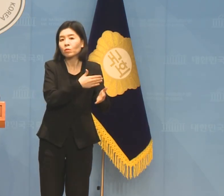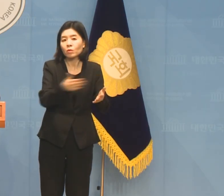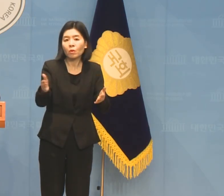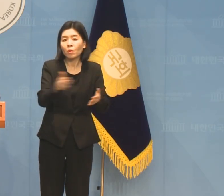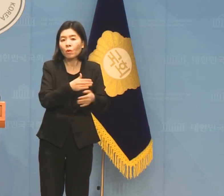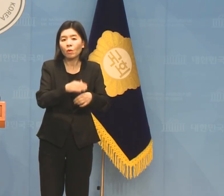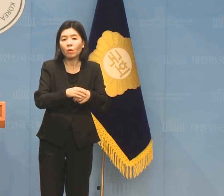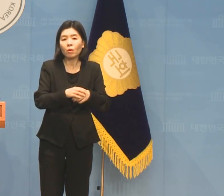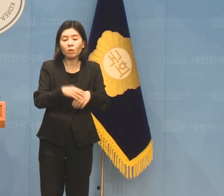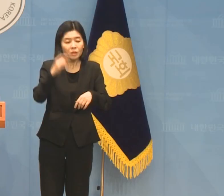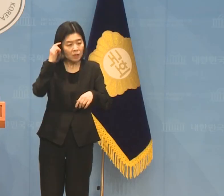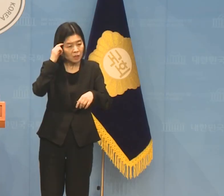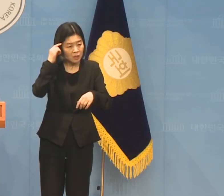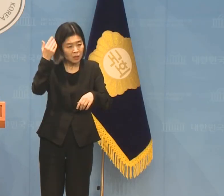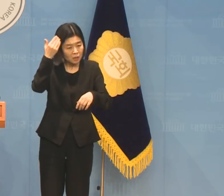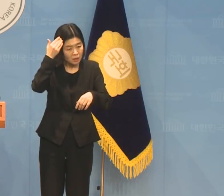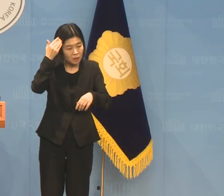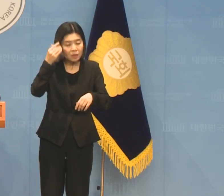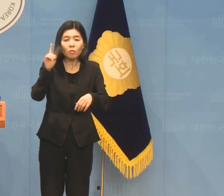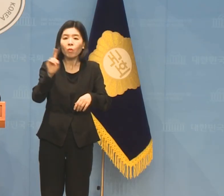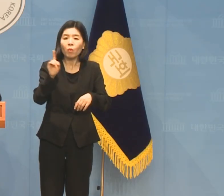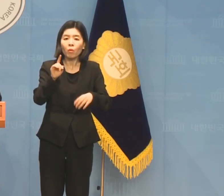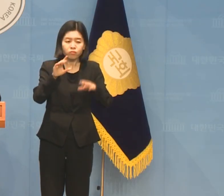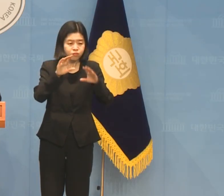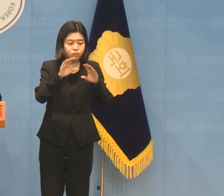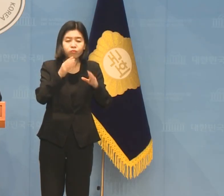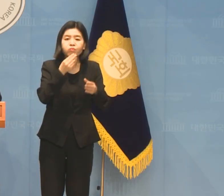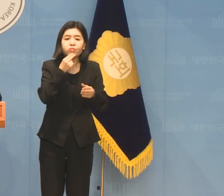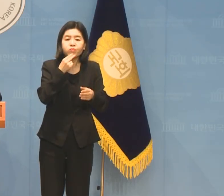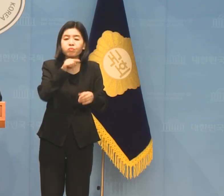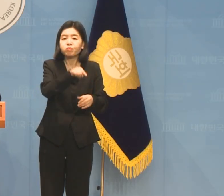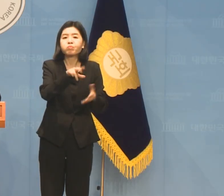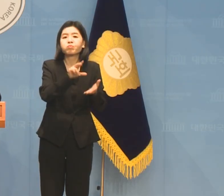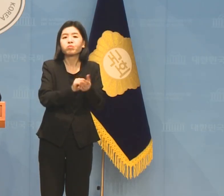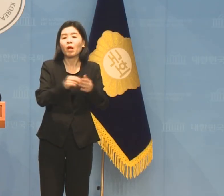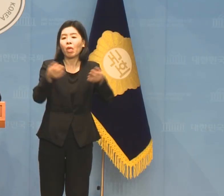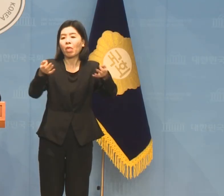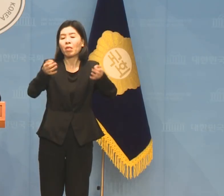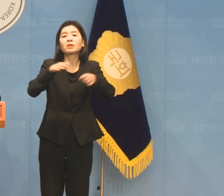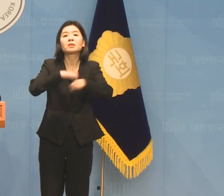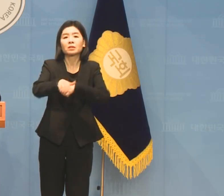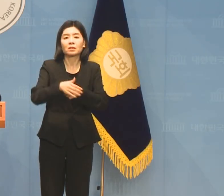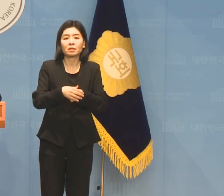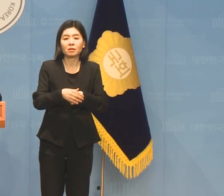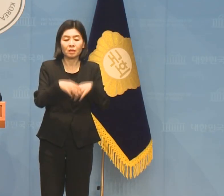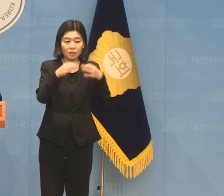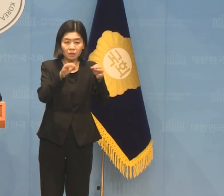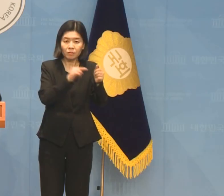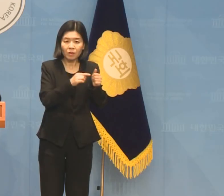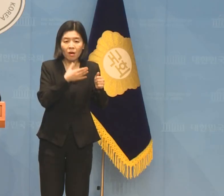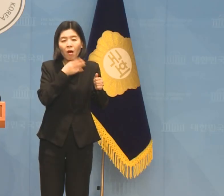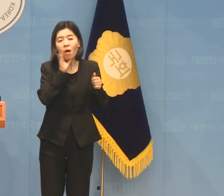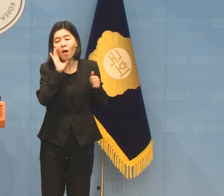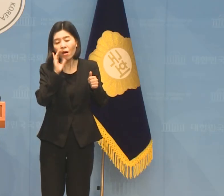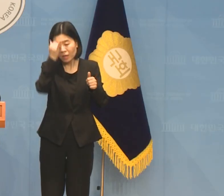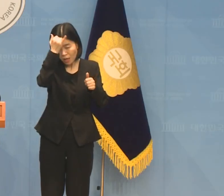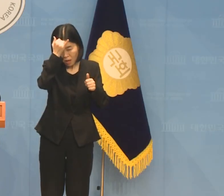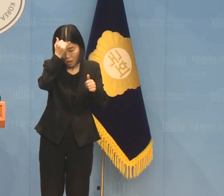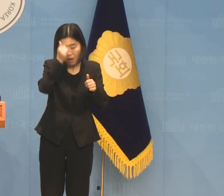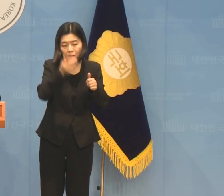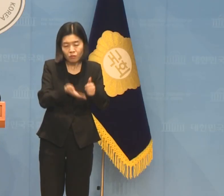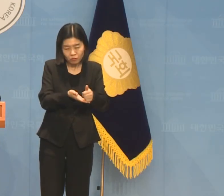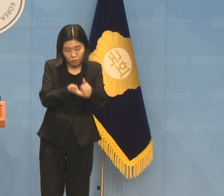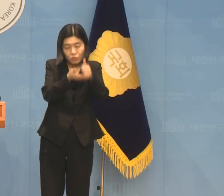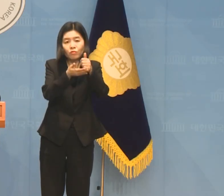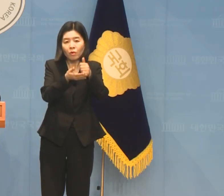무지성과 반지성의 포퓰리즘 공약입니다. 김 후보는 어르신에 대한 최소한의 예우는 세대를 떠나 함께